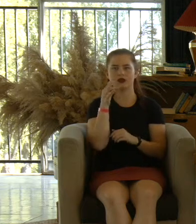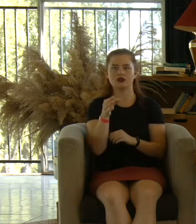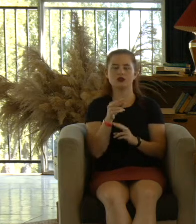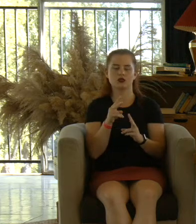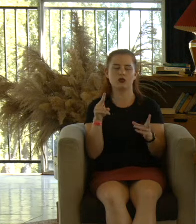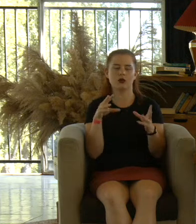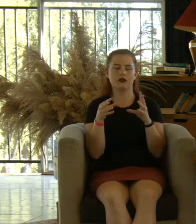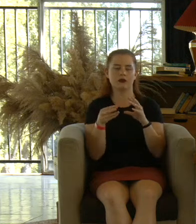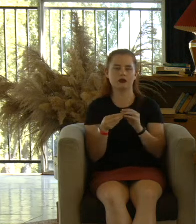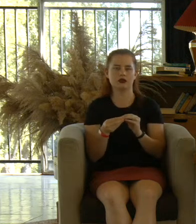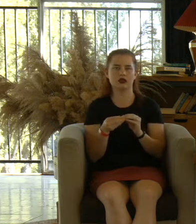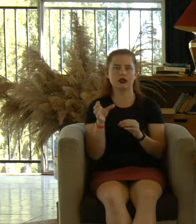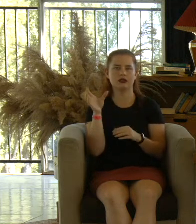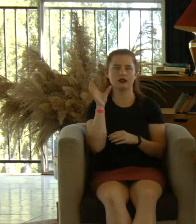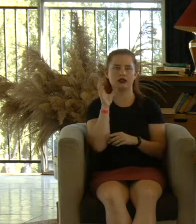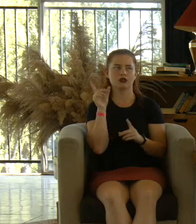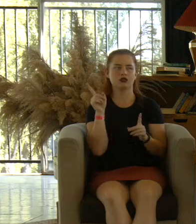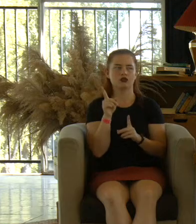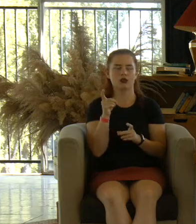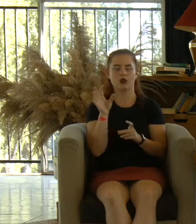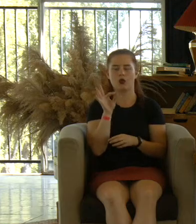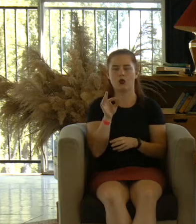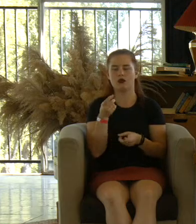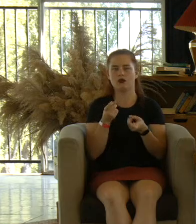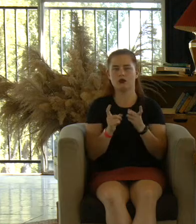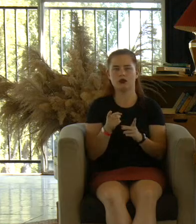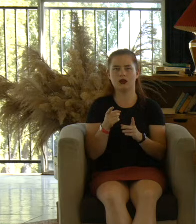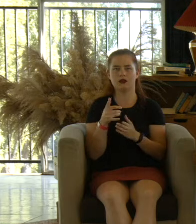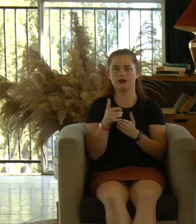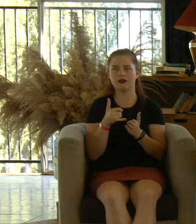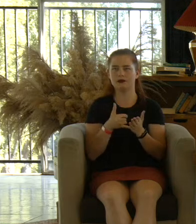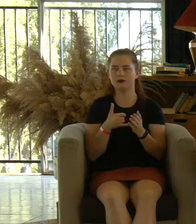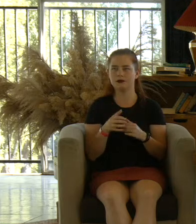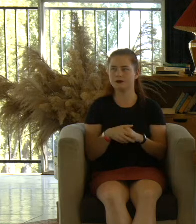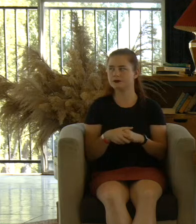вообще слышал что-нибудь про натуральное вино?